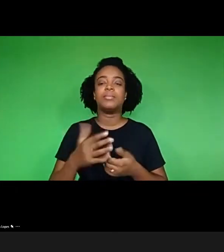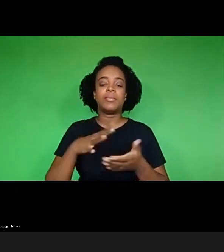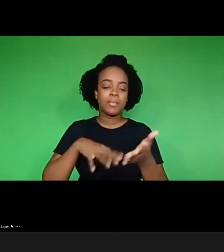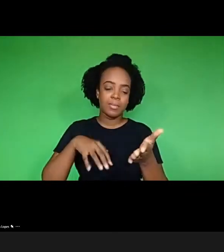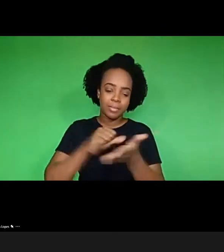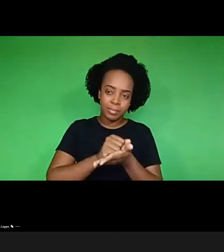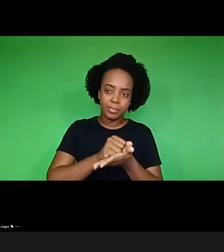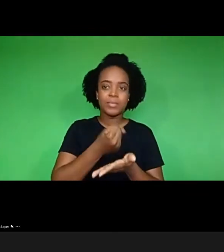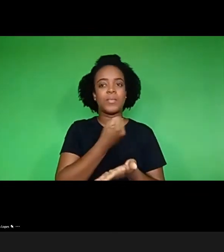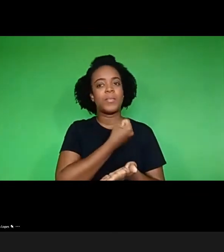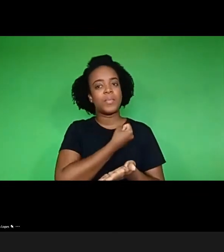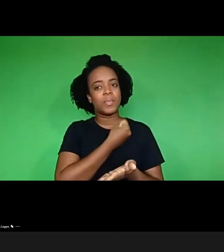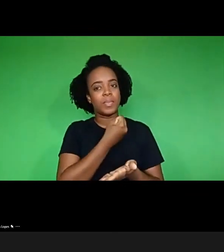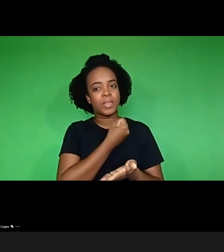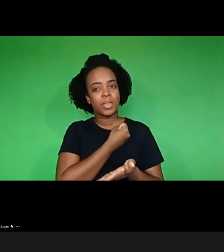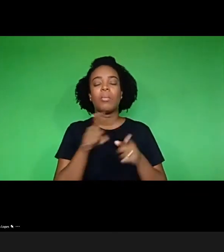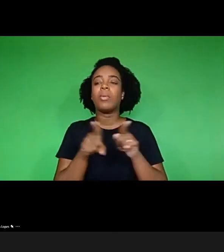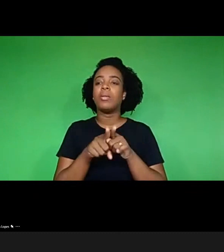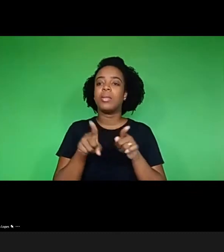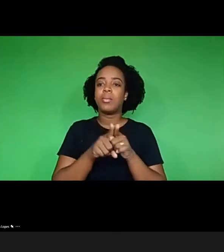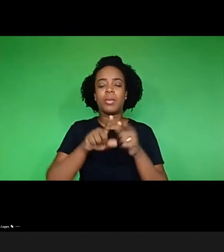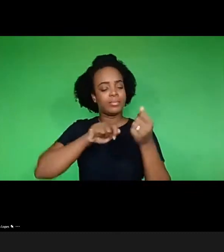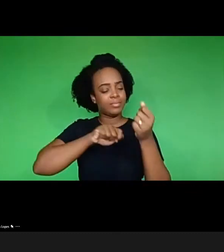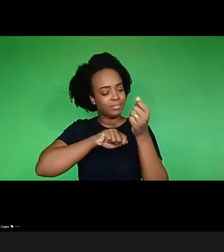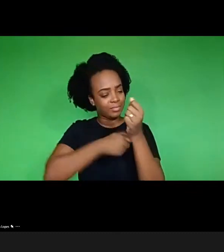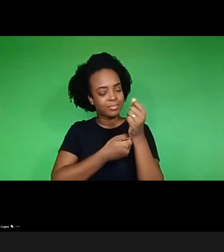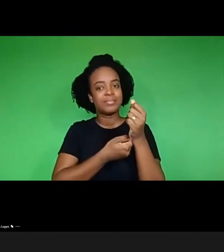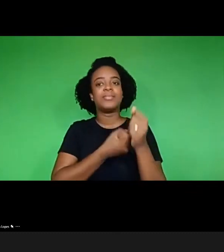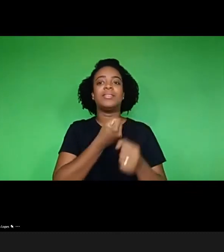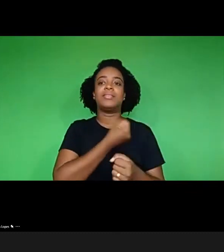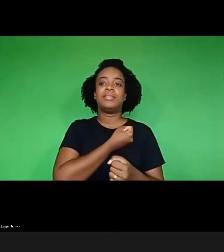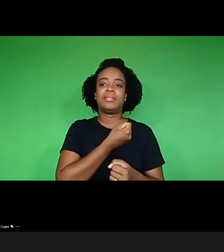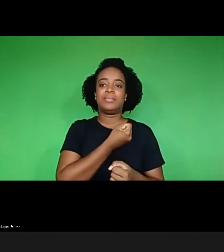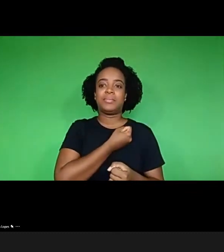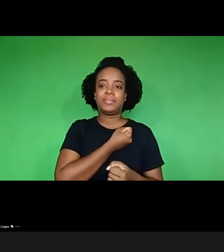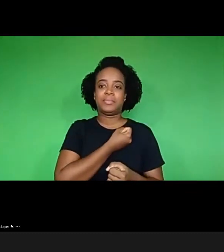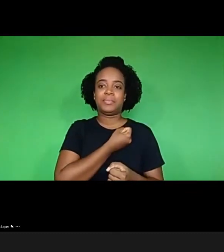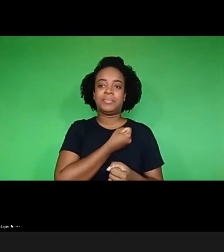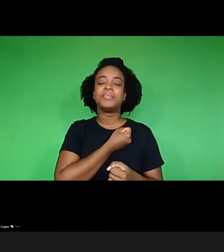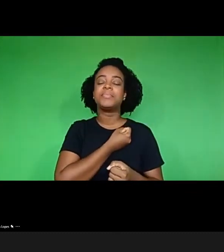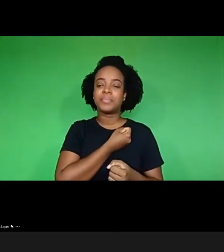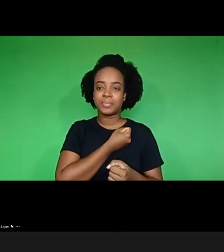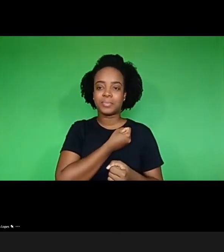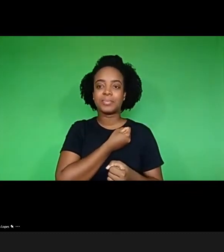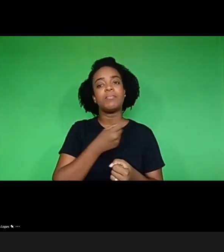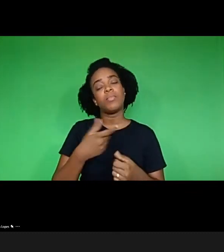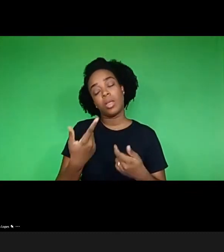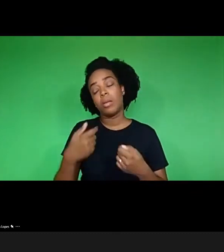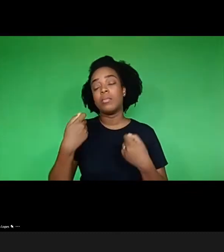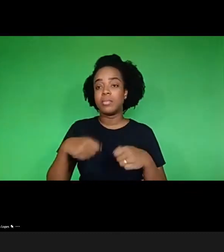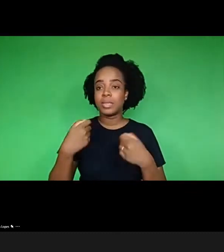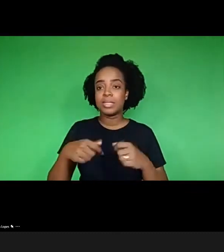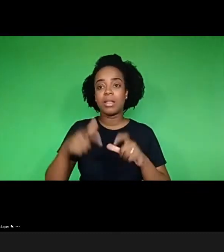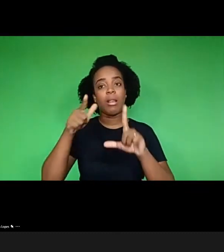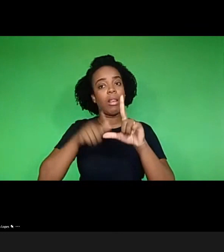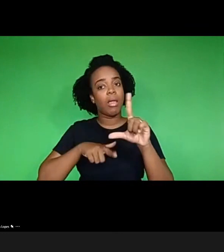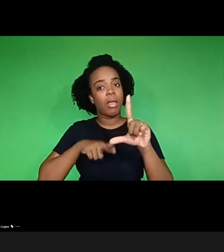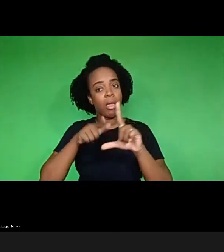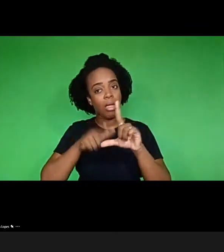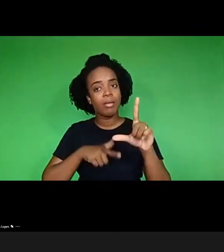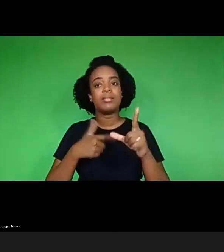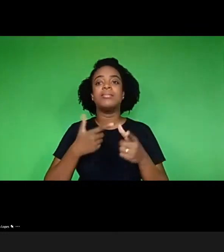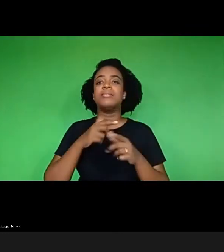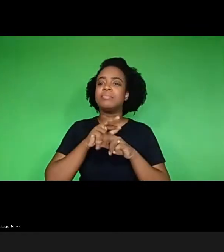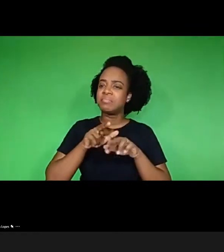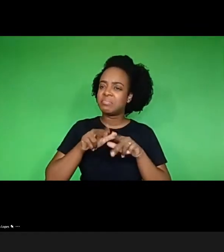matrícula, vai pedir uma senha, que você tem que digitar uma senha, que tenha letra maiúscula, letra minúscula,